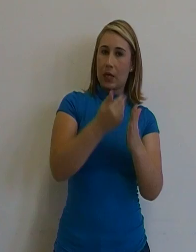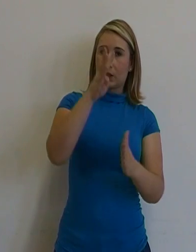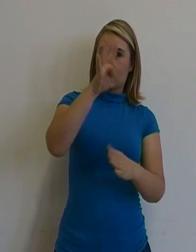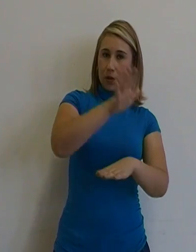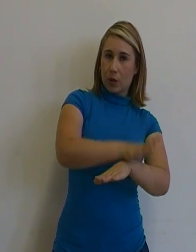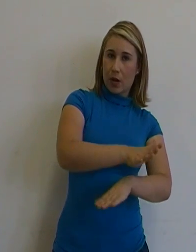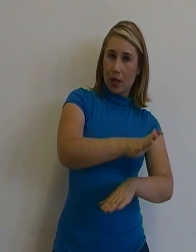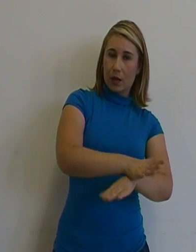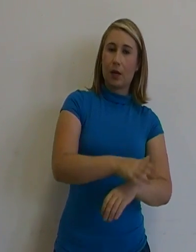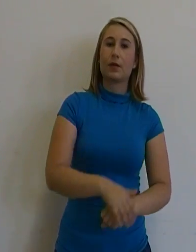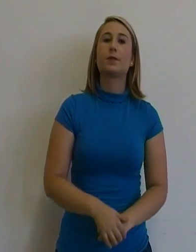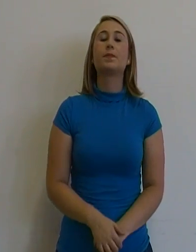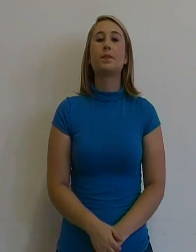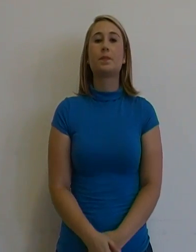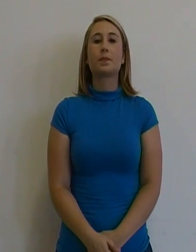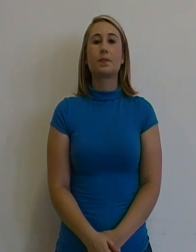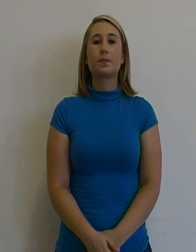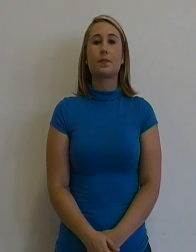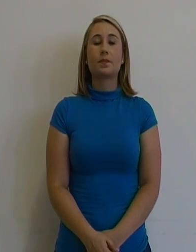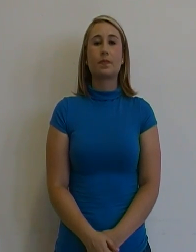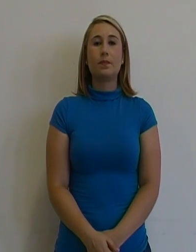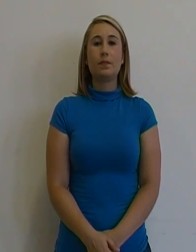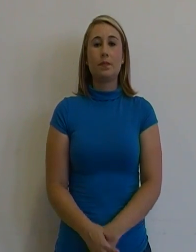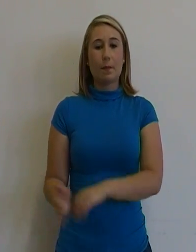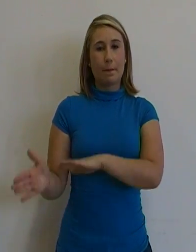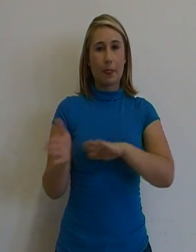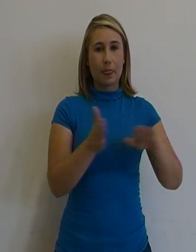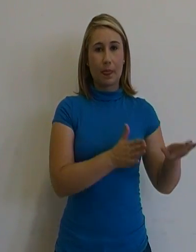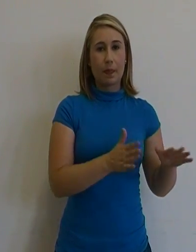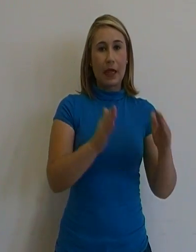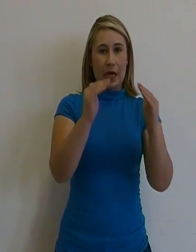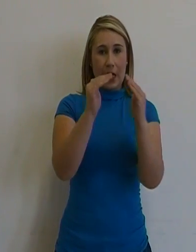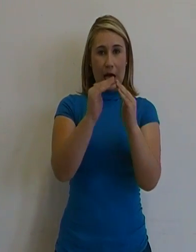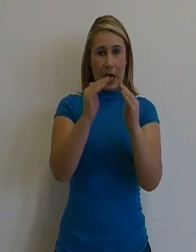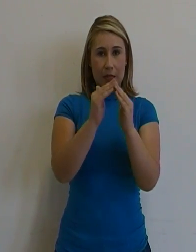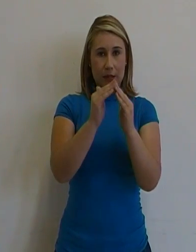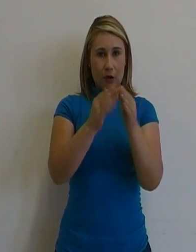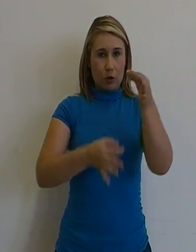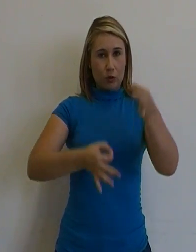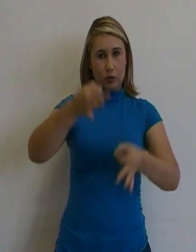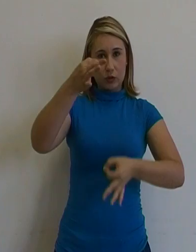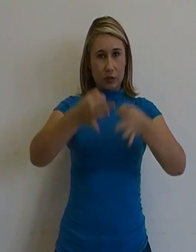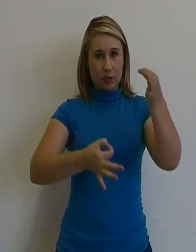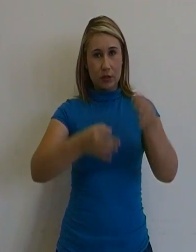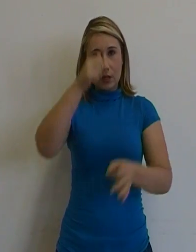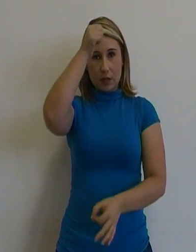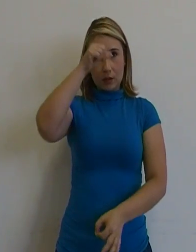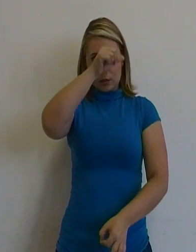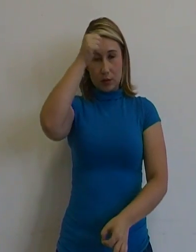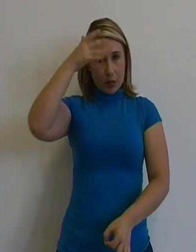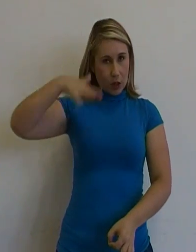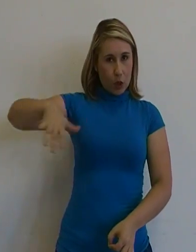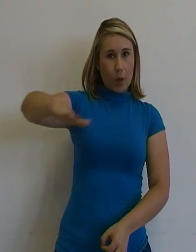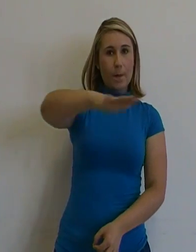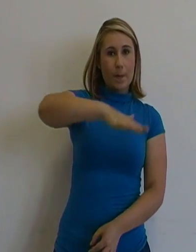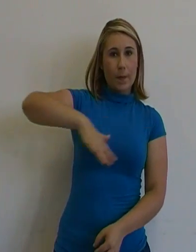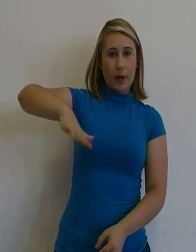tarde, jornada continua. Casa de Justicia Santo Domingo Sabio, carrera